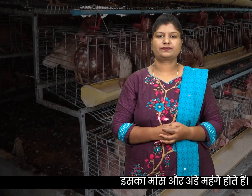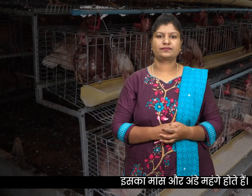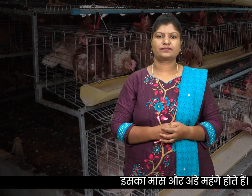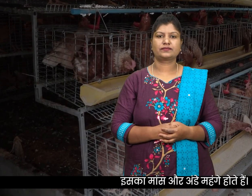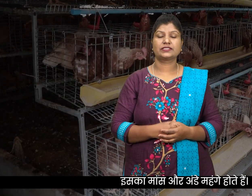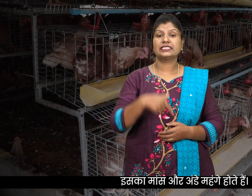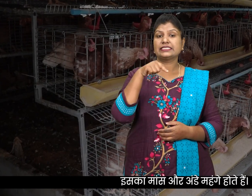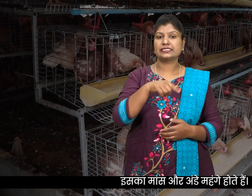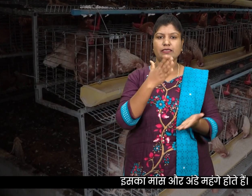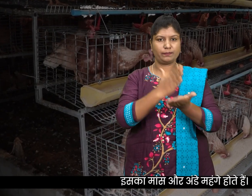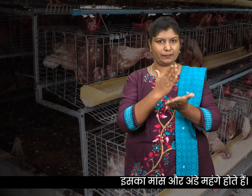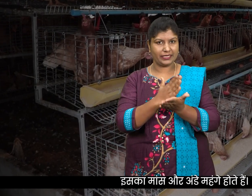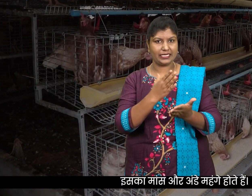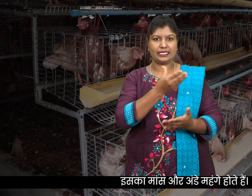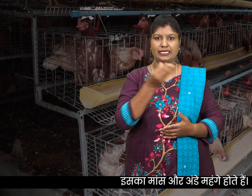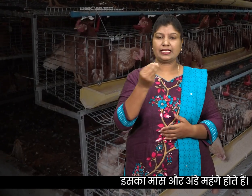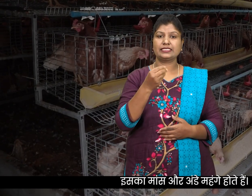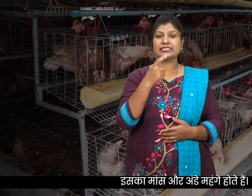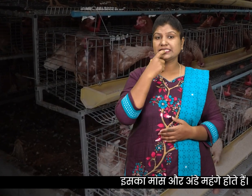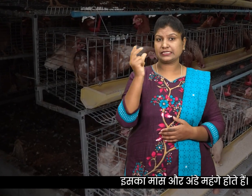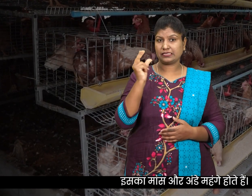इसका मांस और अंडे महंगे होते हैं।